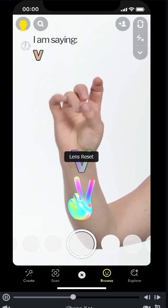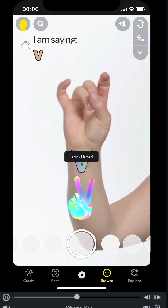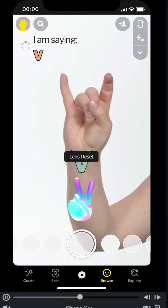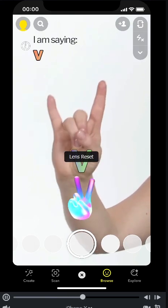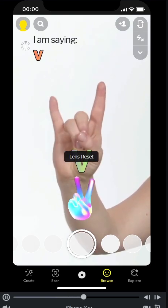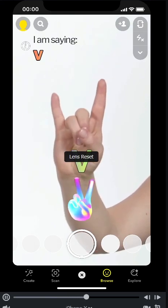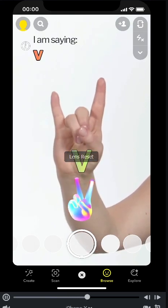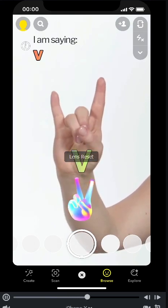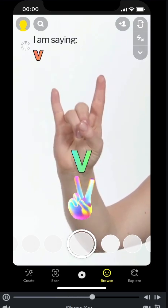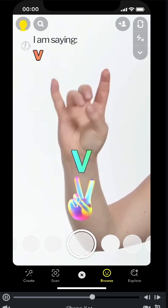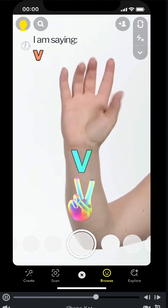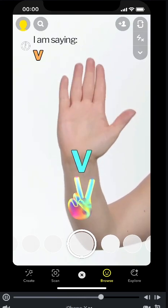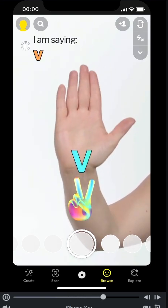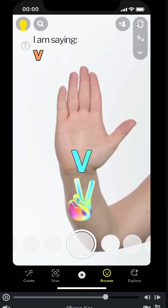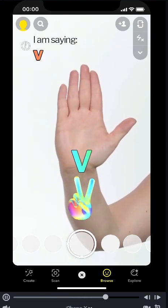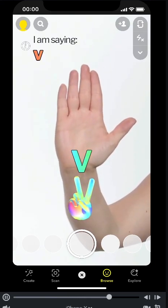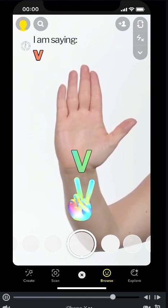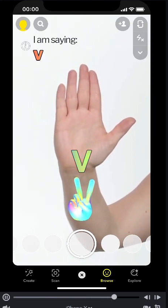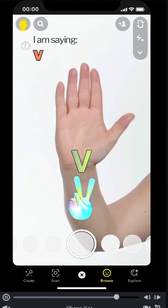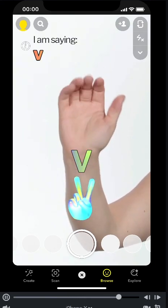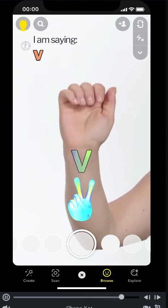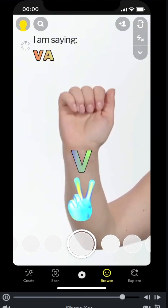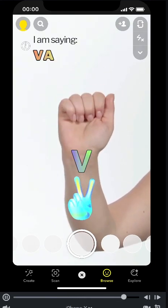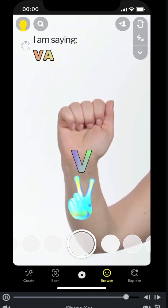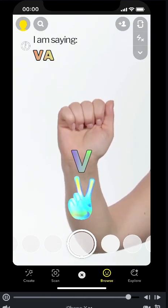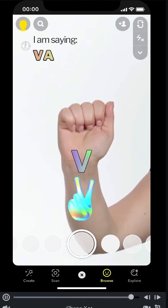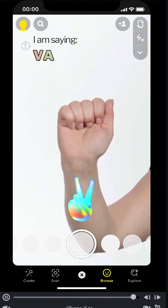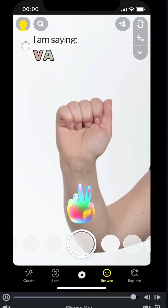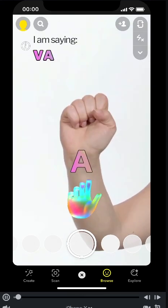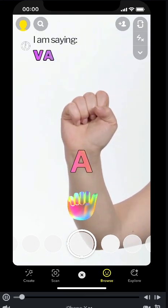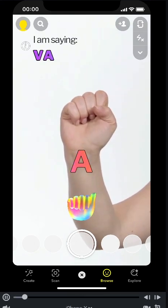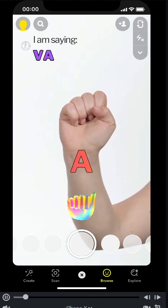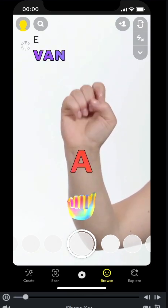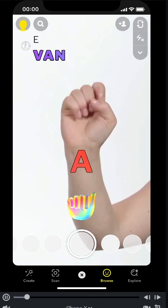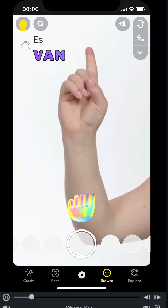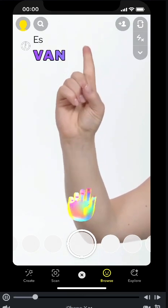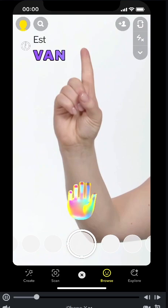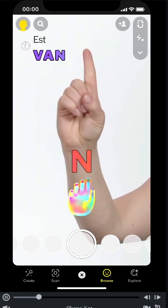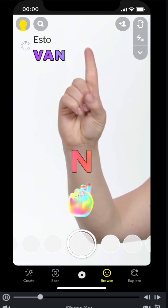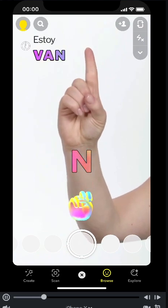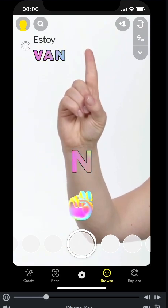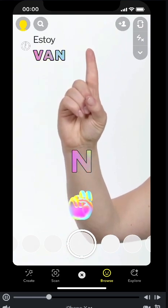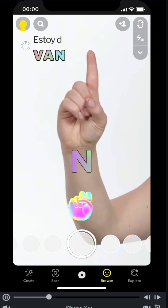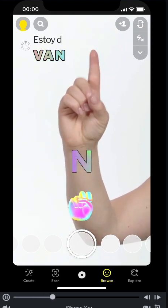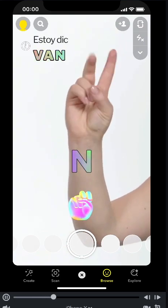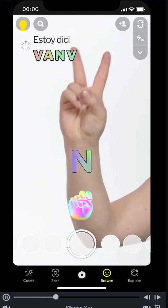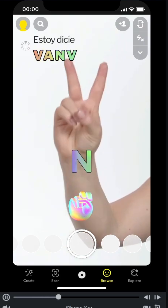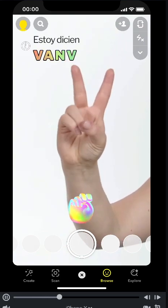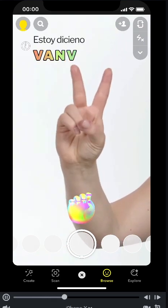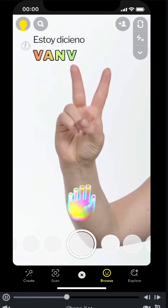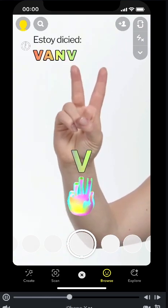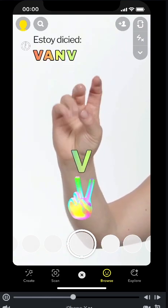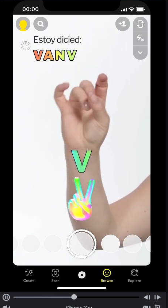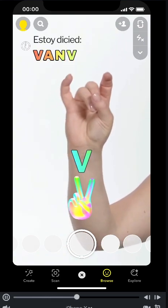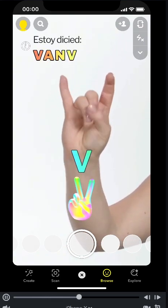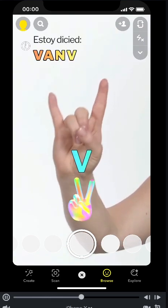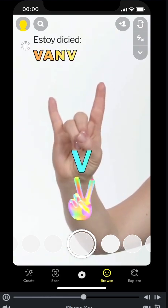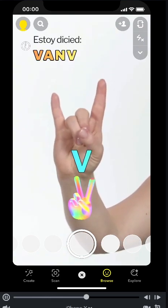El Text Display y también Instruction, tiene la misma lógica de los ejemplos que mostré minutos antes.